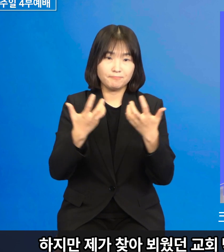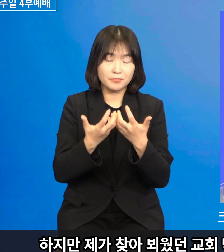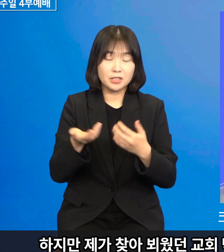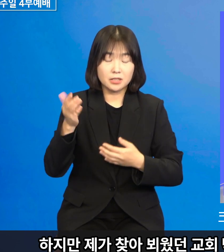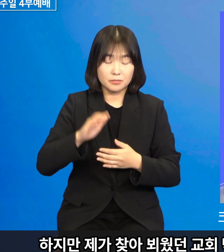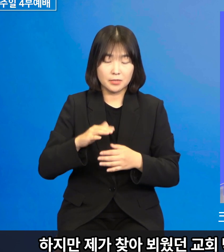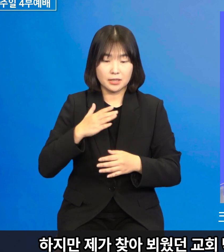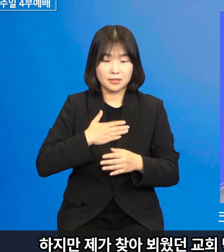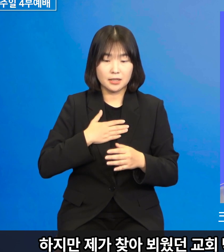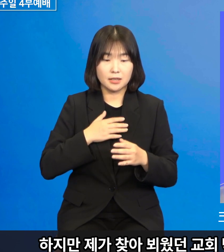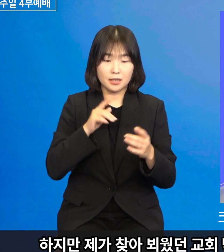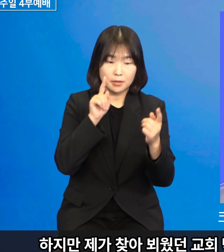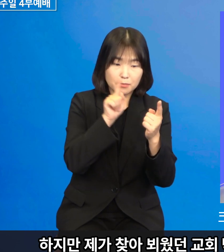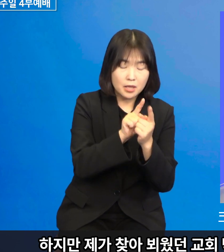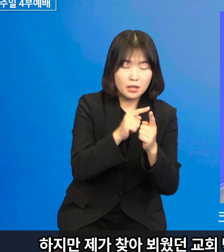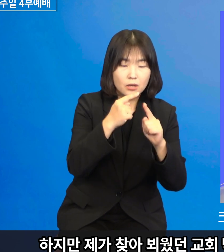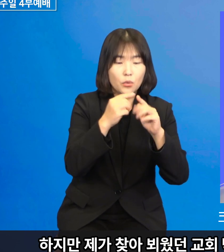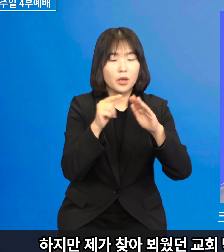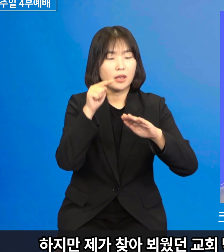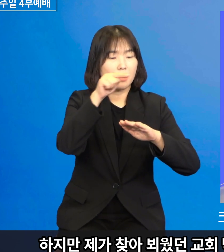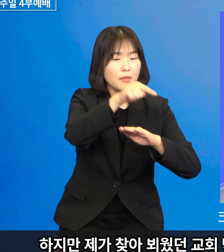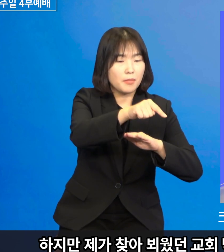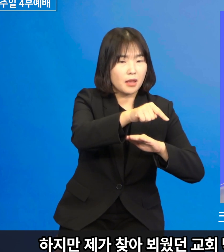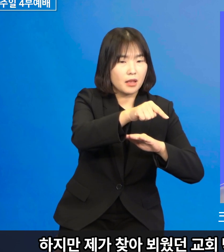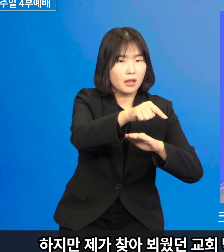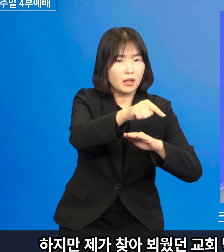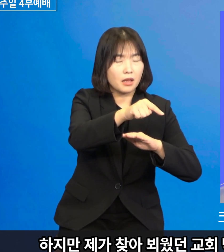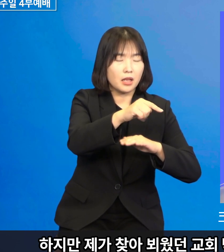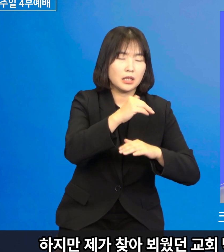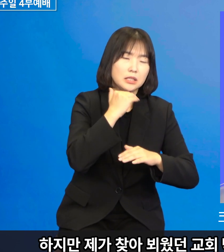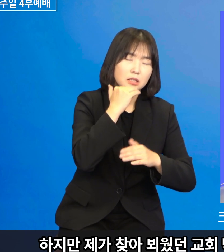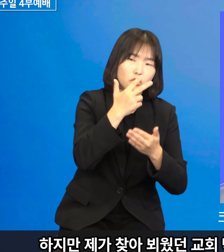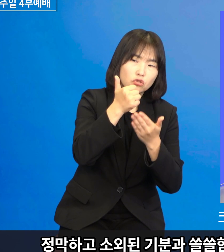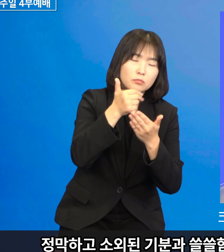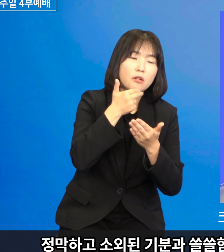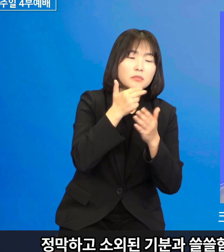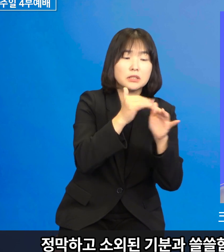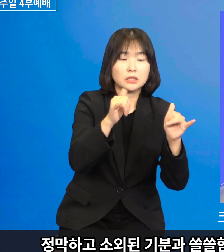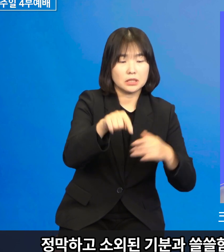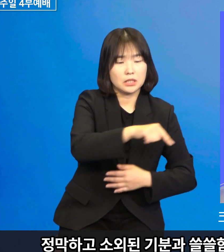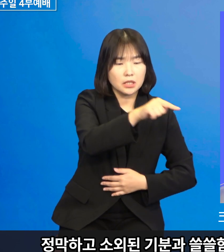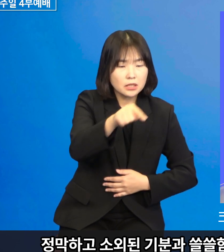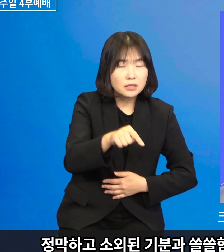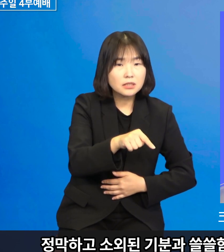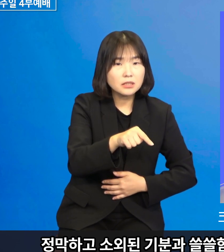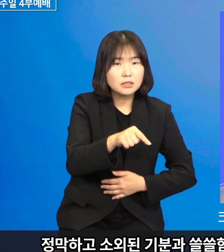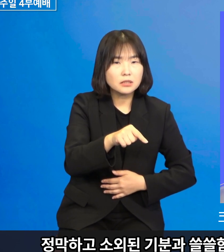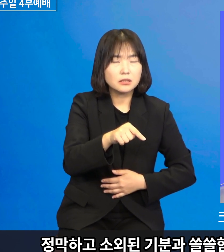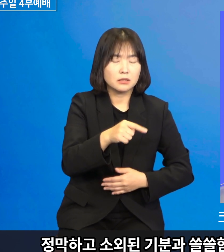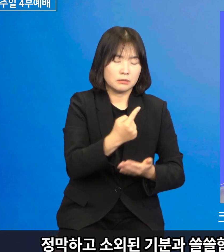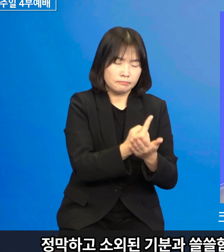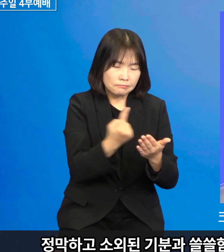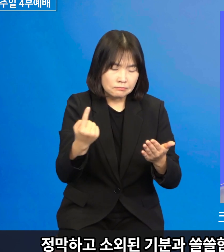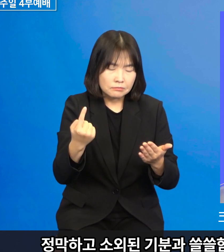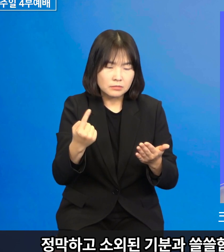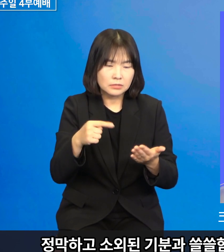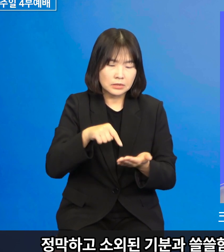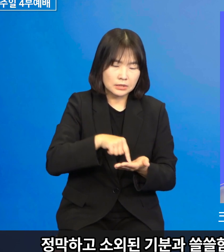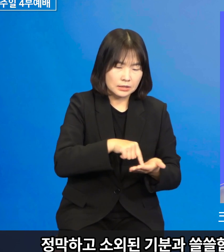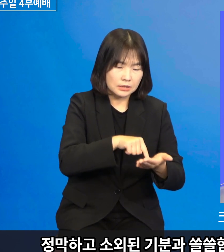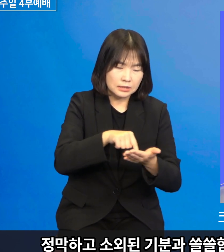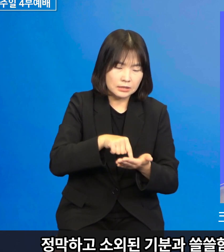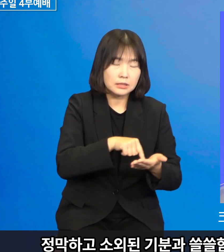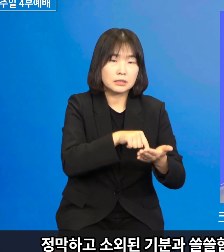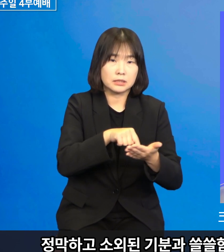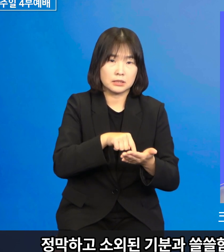하지만 제가 찾아뵈었던 교회 밖 기다릴 주님이 없는 자들에게는 적막하고 소외된 기분과